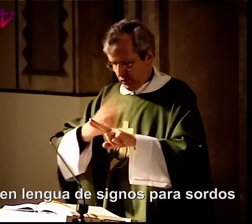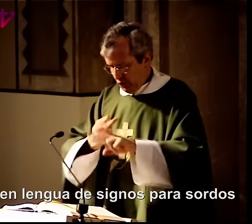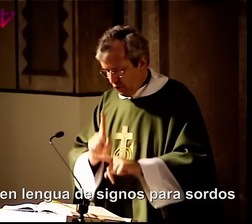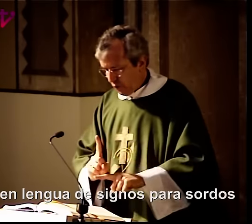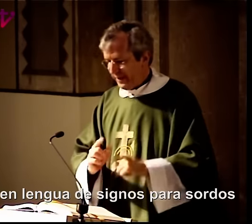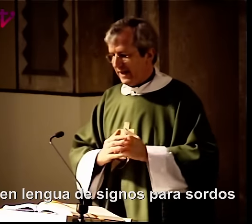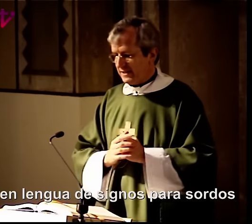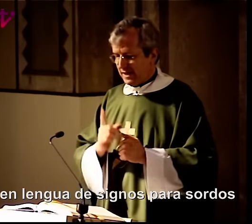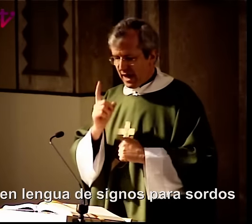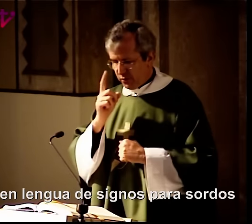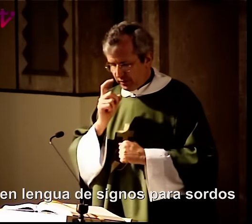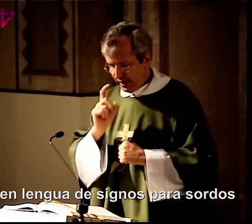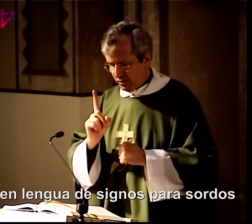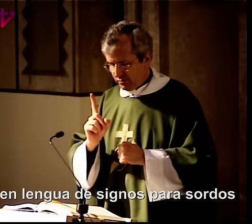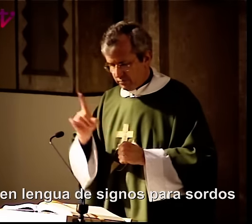no cometerás adulterio.